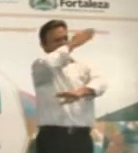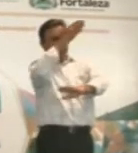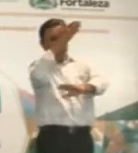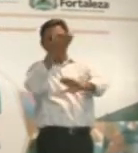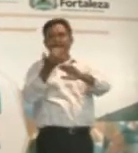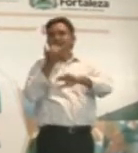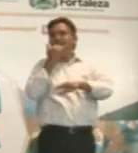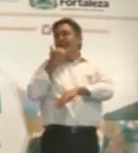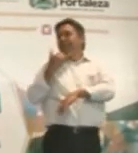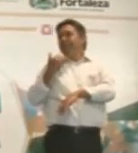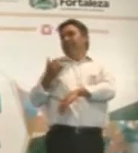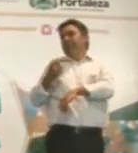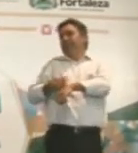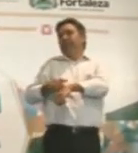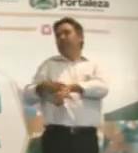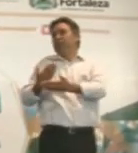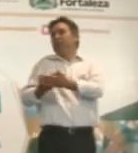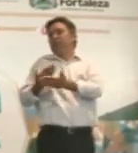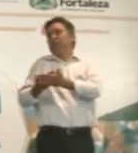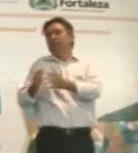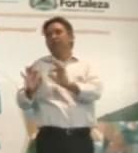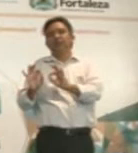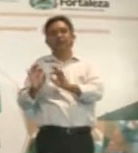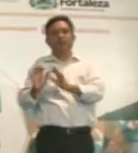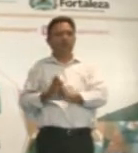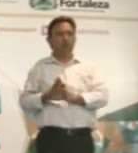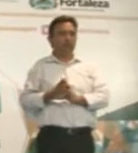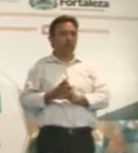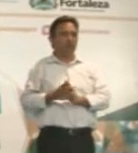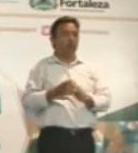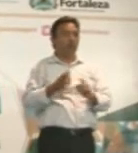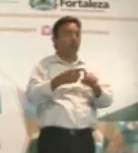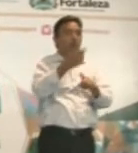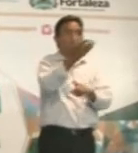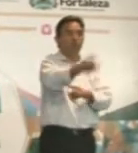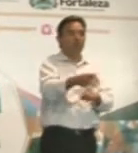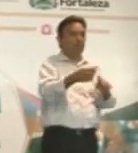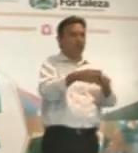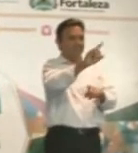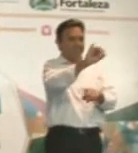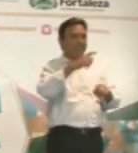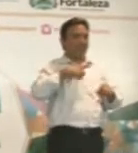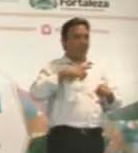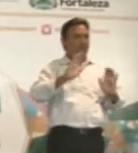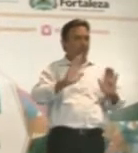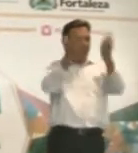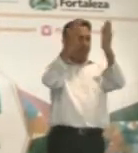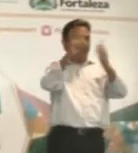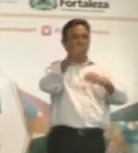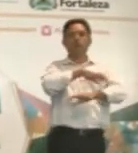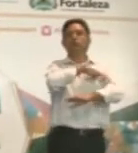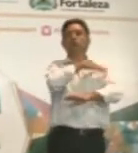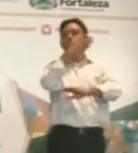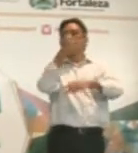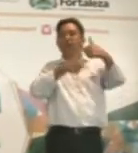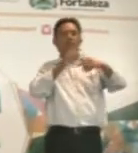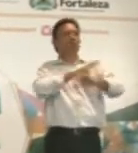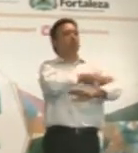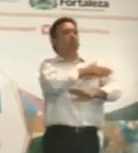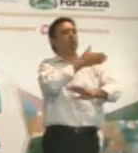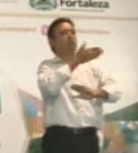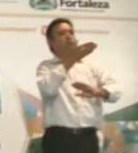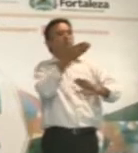quer. Porque tem dias que você trabalha o dia todo, quando quer ir para a festa, está com a energia deles. Eu não aguento, eu chego, eu passo